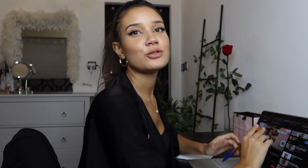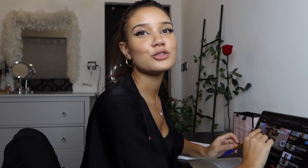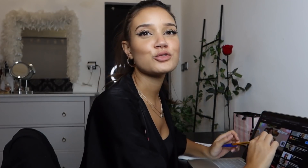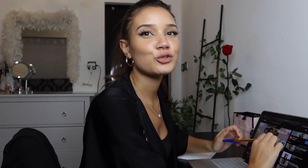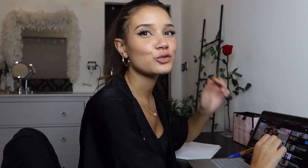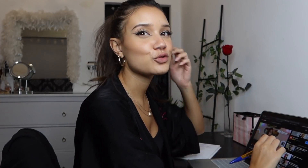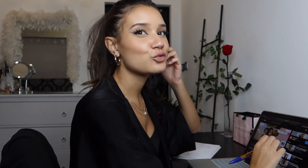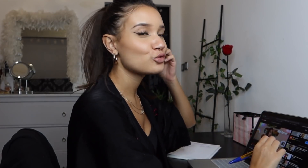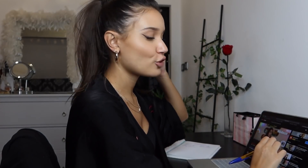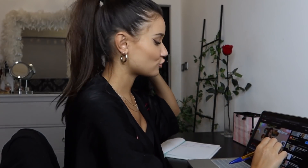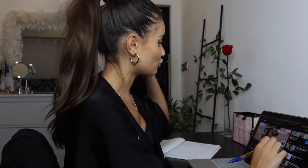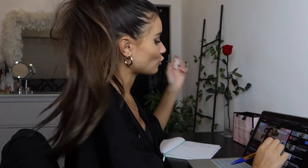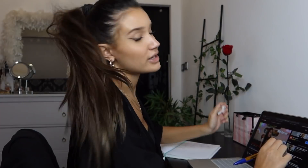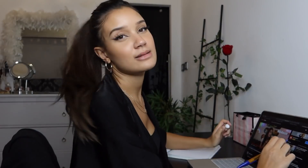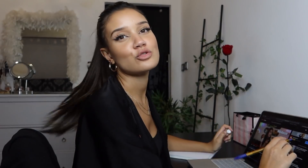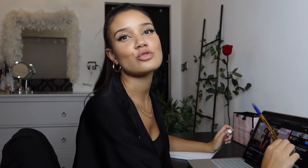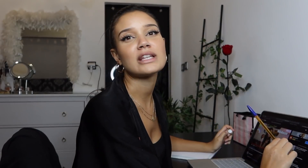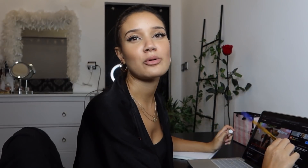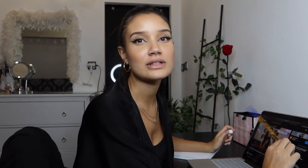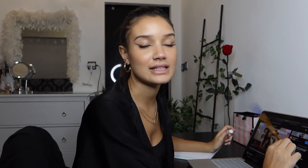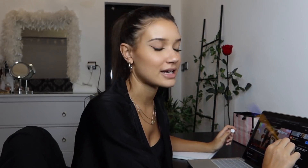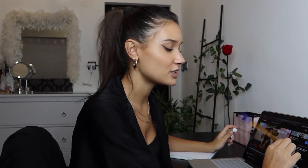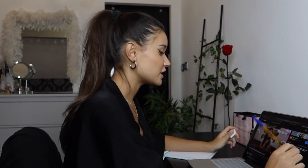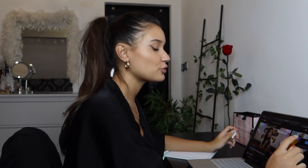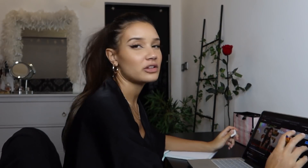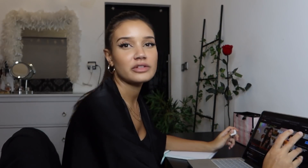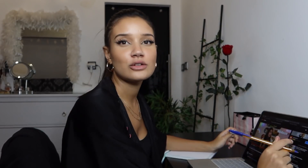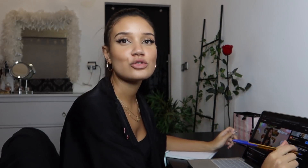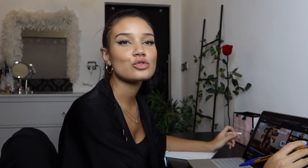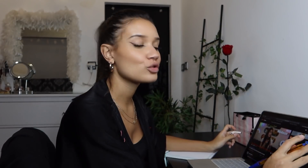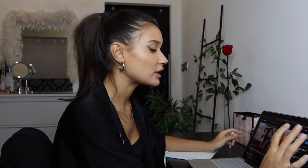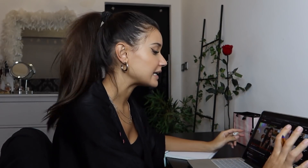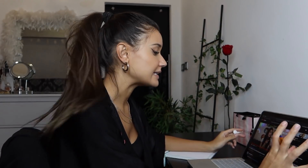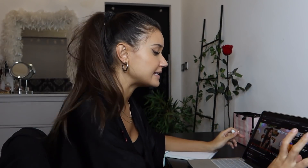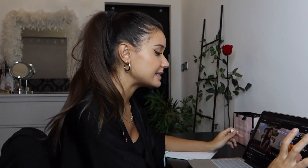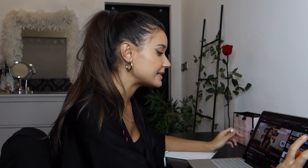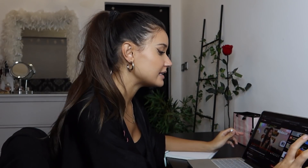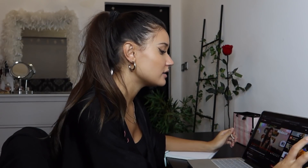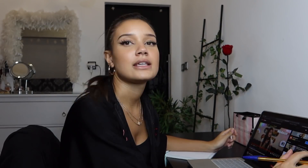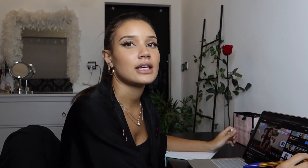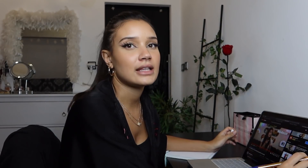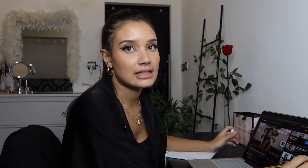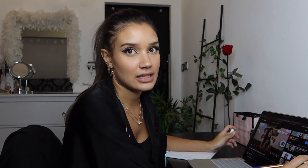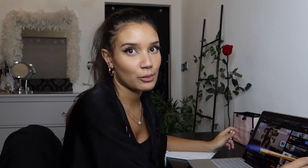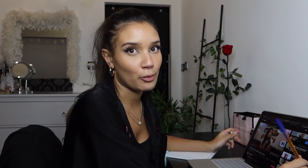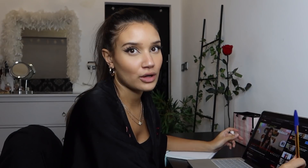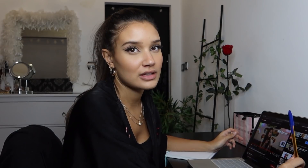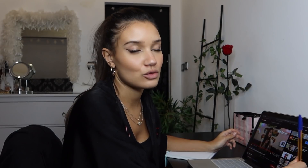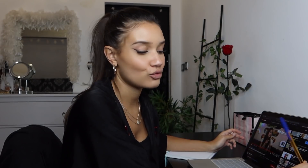Hello, je vous retrouve du coup en ce troisième jour d'apprentissage. J'ai trouvé une vidéo sur les 10 signes qui est nécessaire pour porter secours